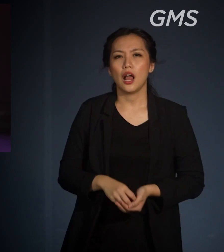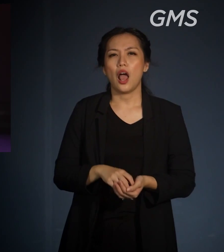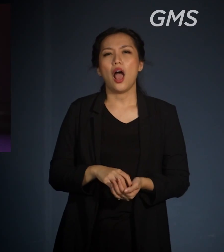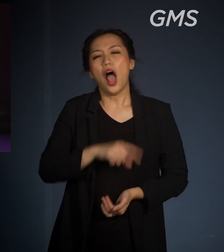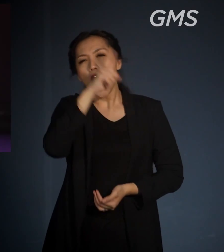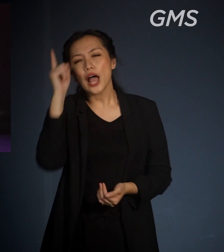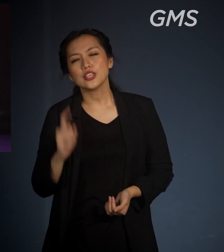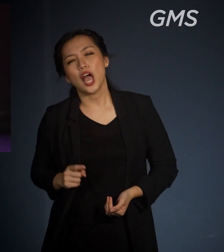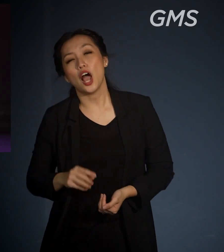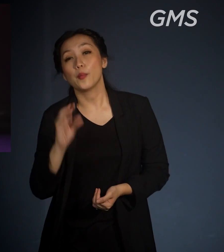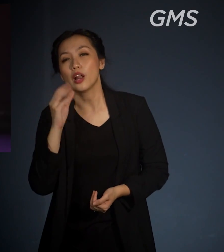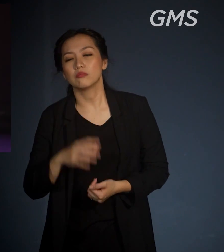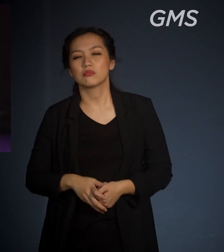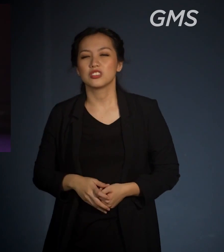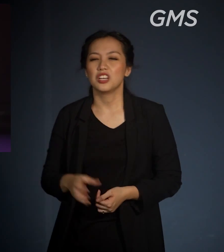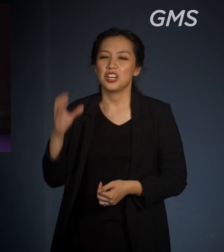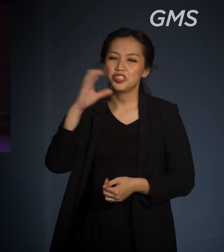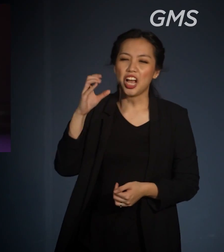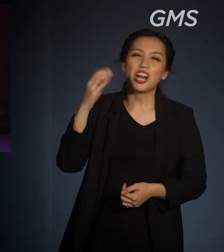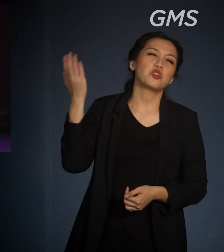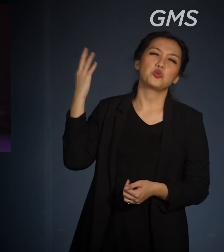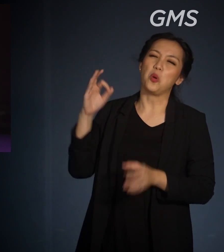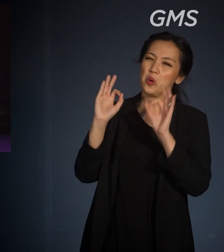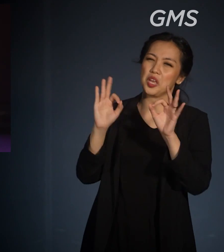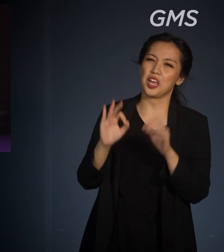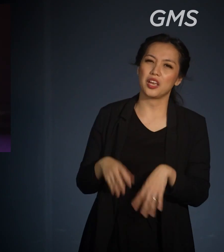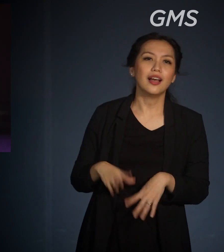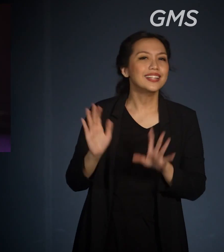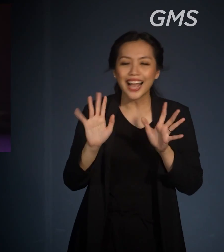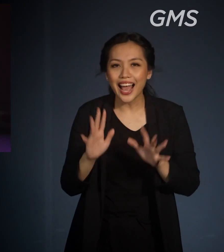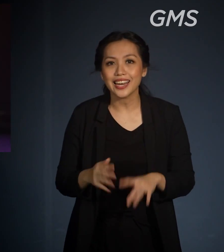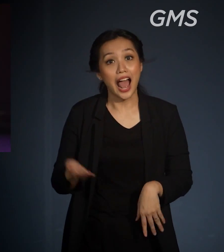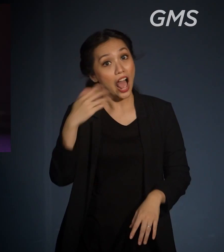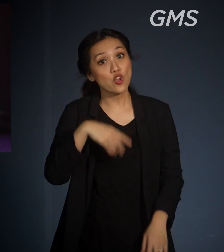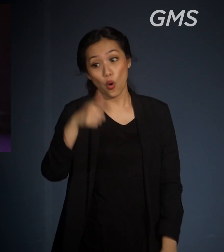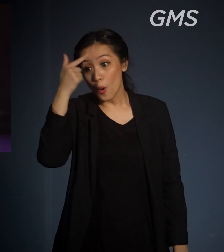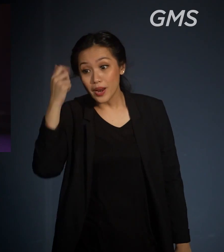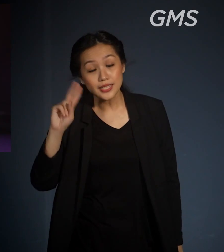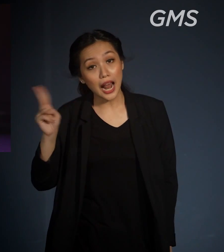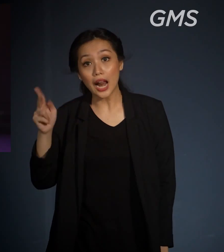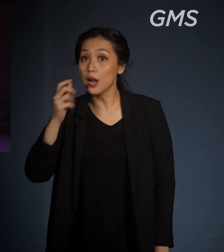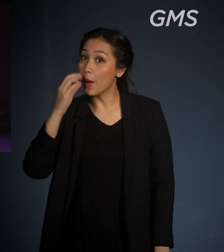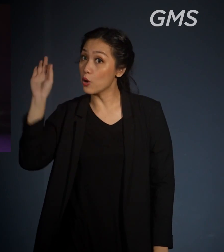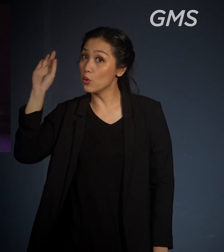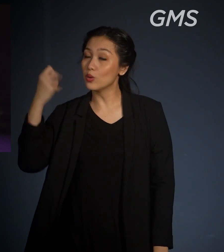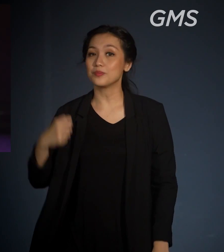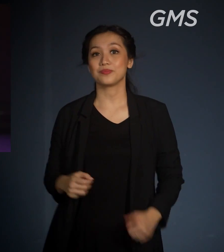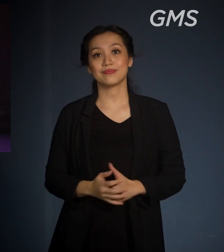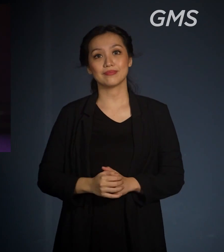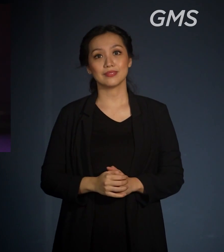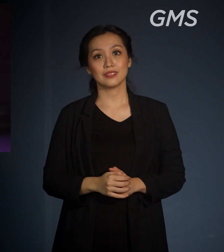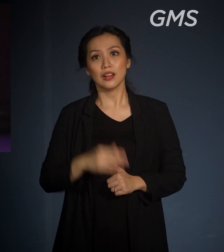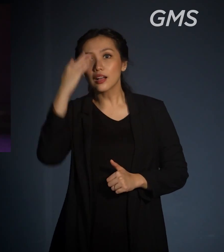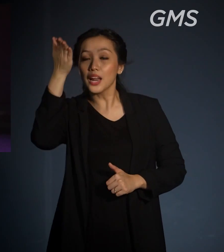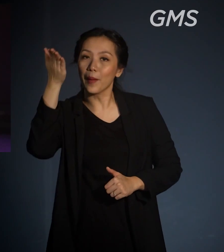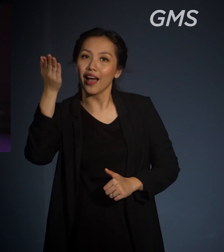lama. Saudara, cari cara-cara yang baru. Belajar hal-hal yang baru. Saudara, karena apa?